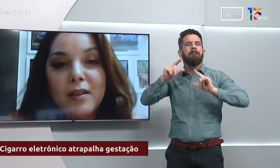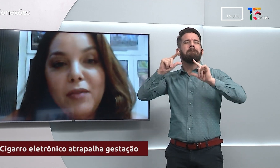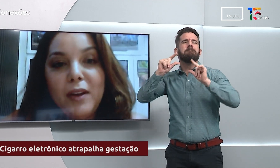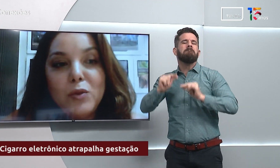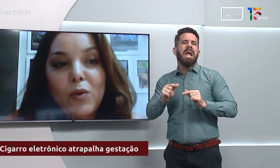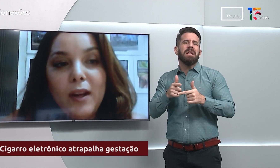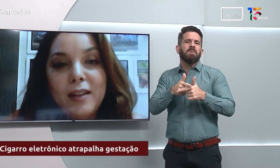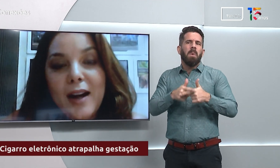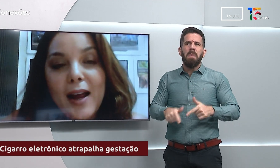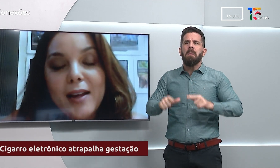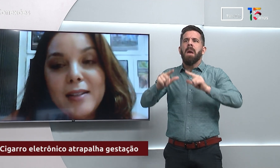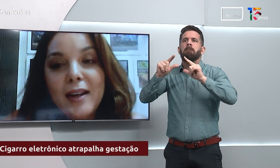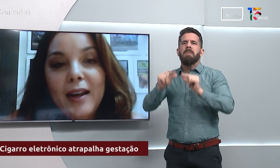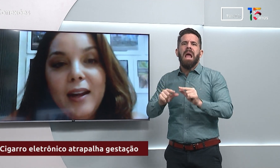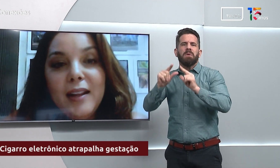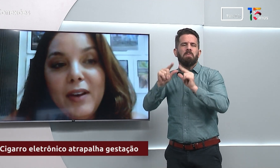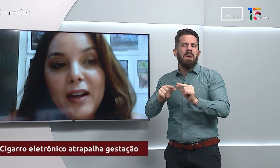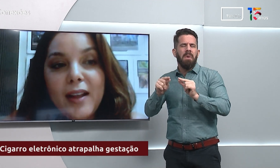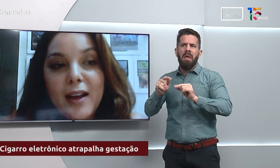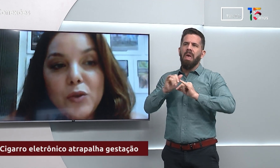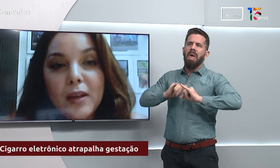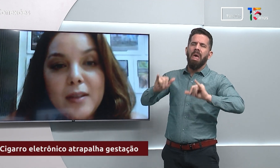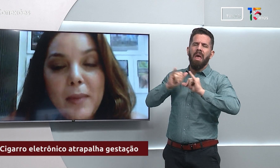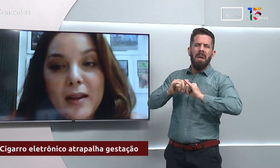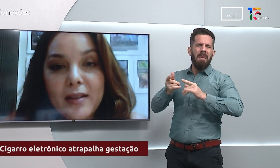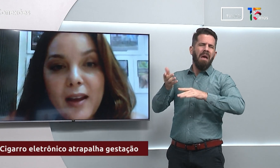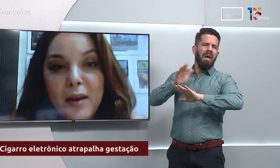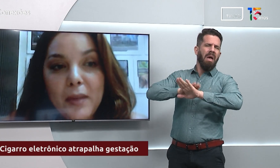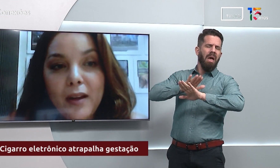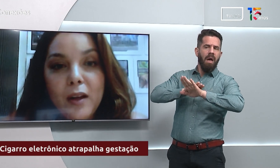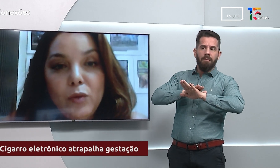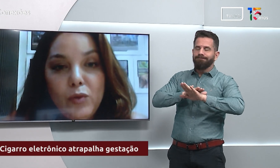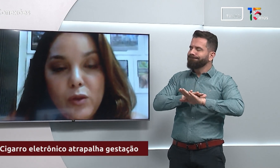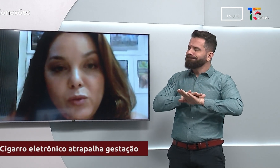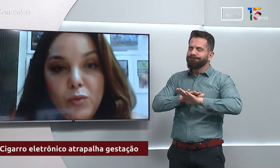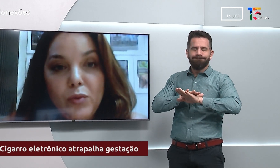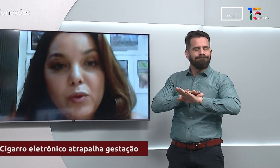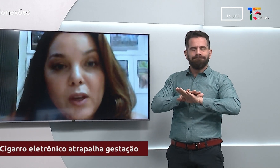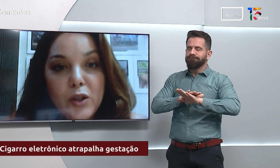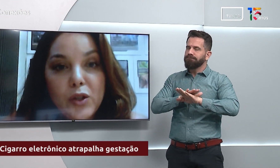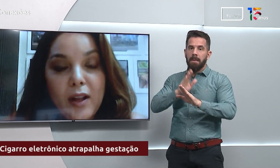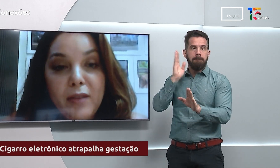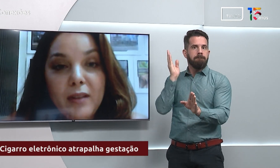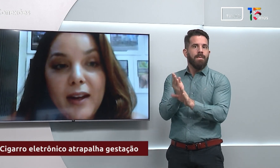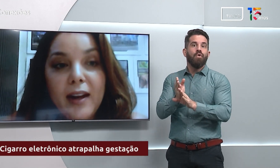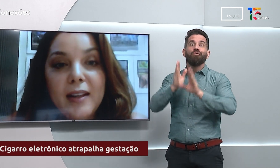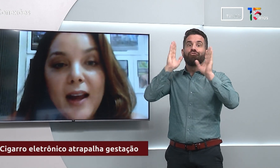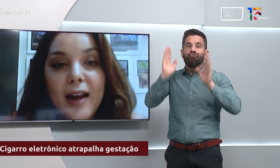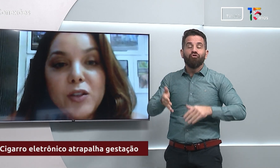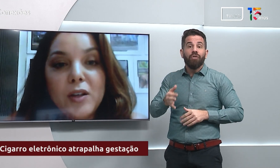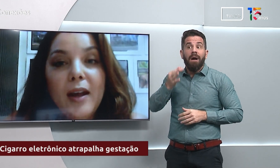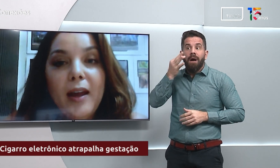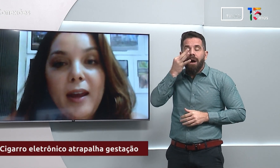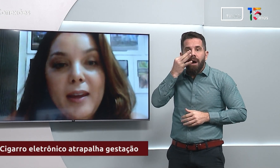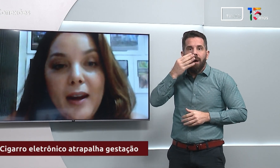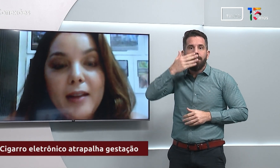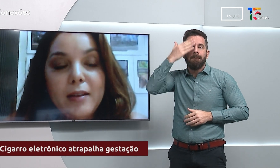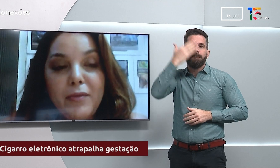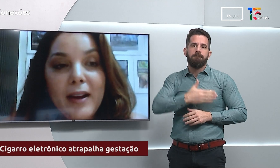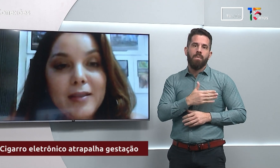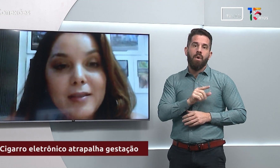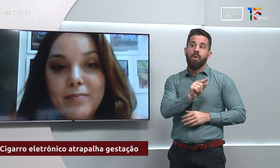Holanda, proibindo, visto os danos que esse cigarro causa, né? Ele veio como se fosse